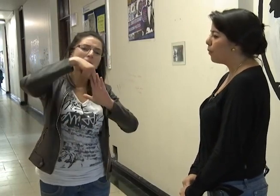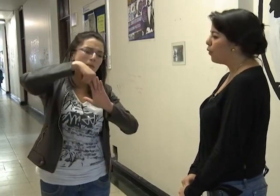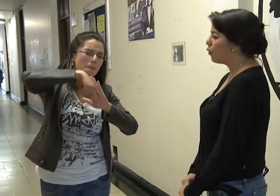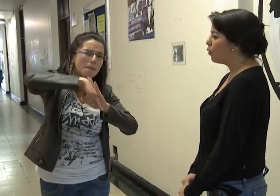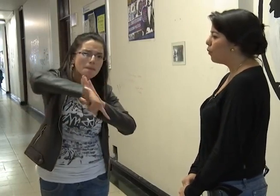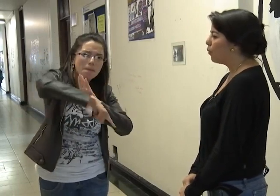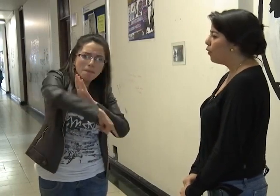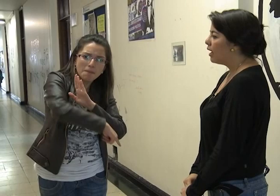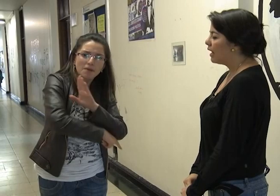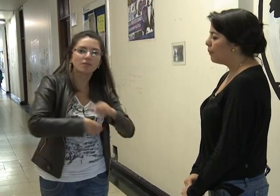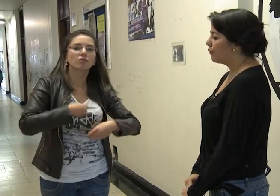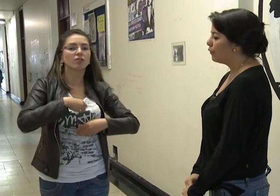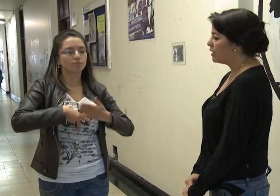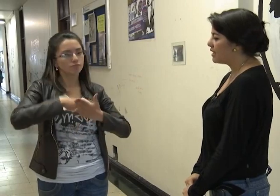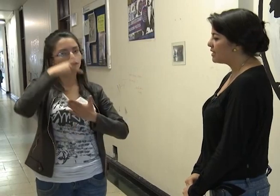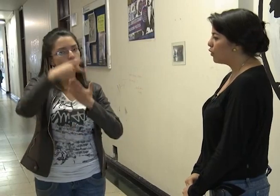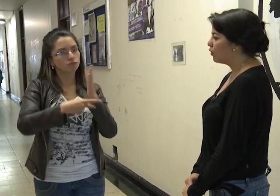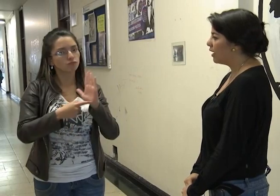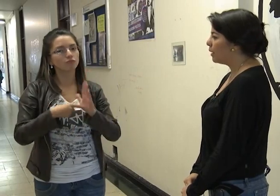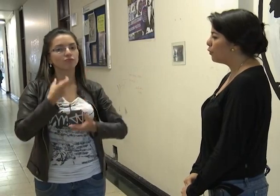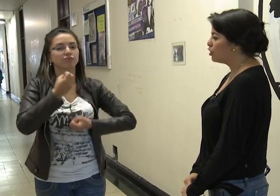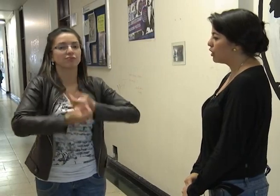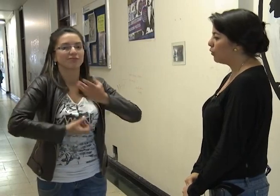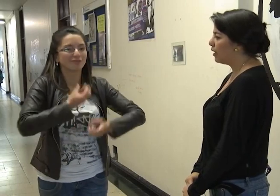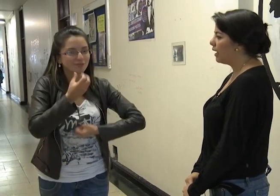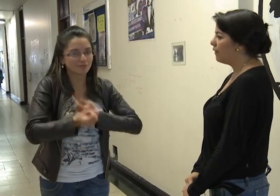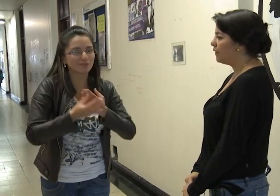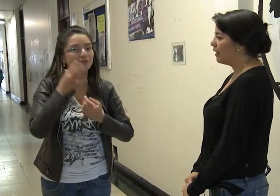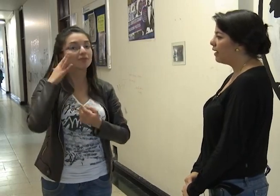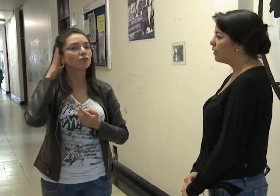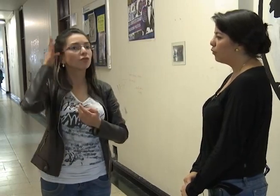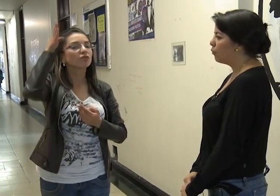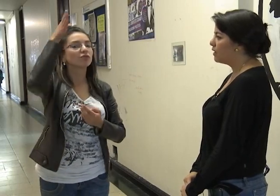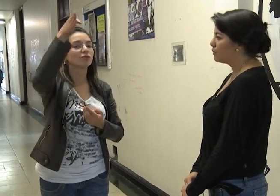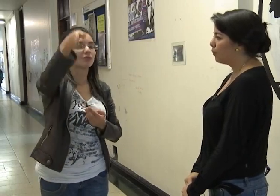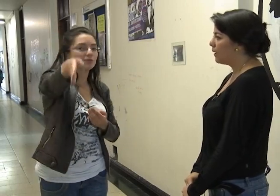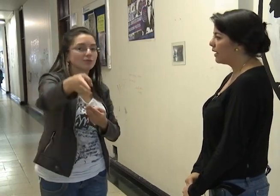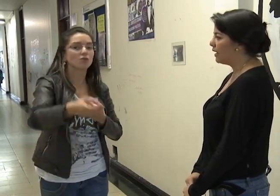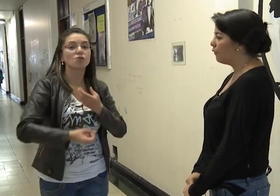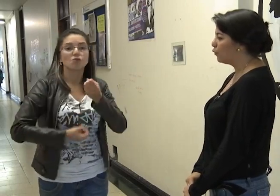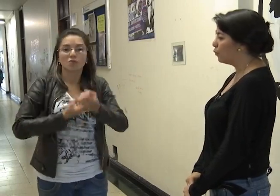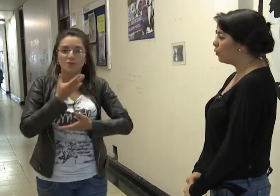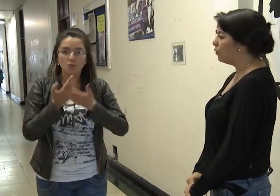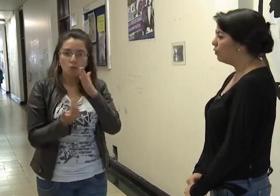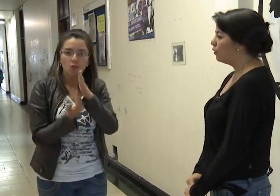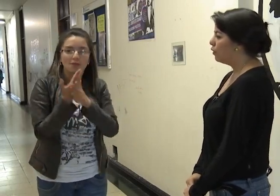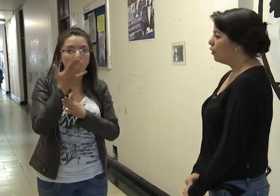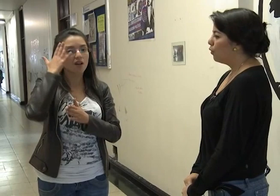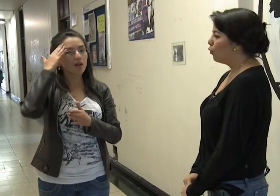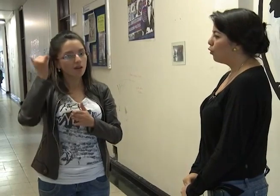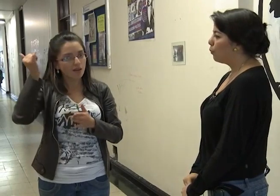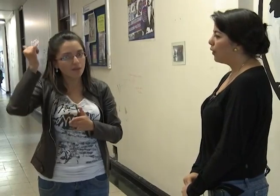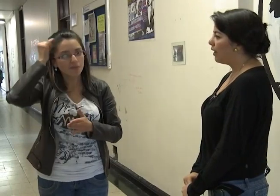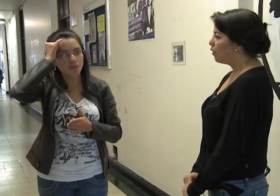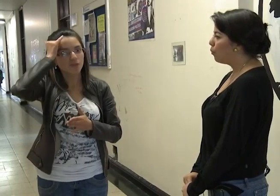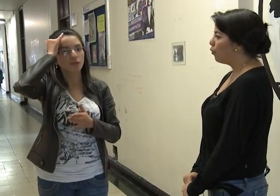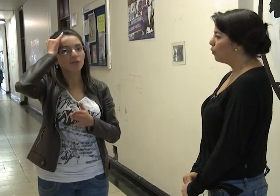poco como en la profundización del proyecto de vida de uno mismo, para que en el futuro uno pueda como